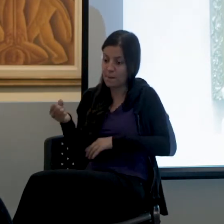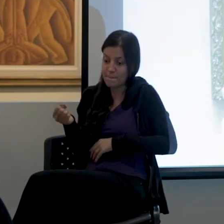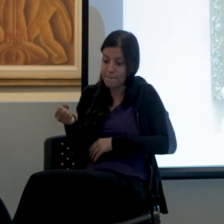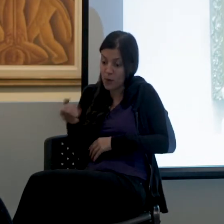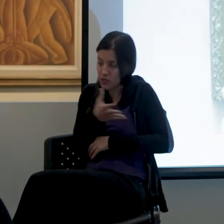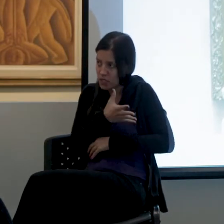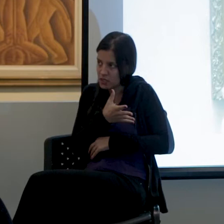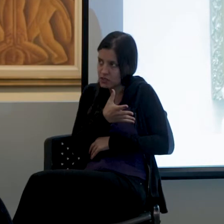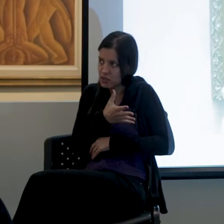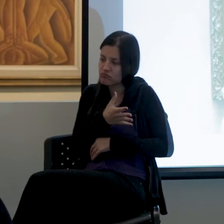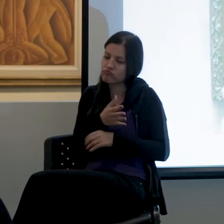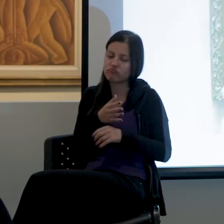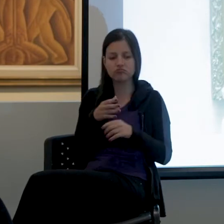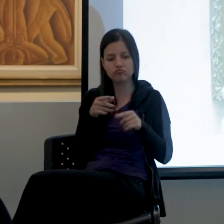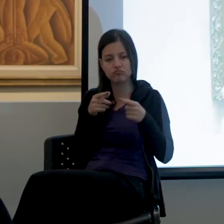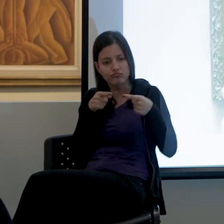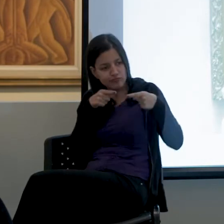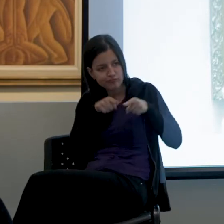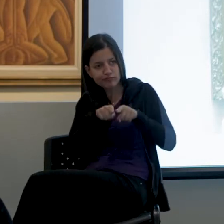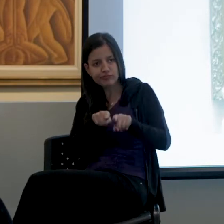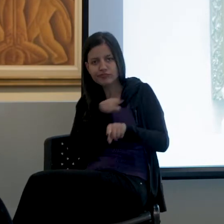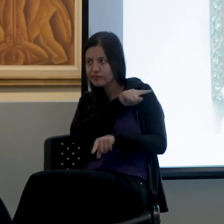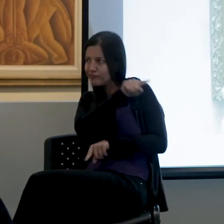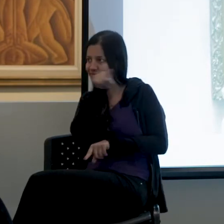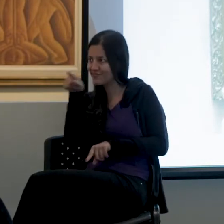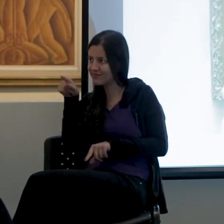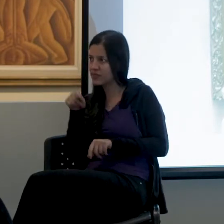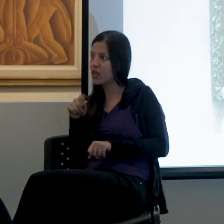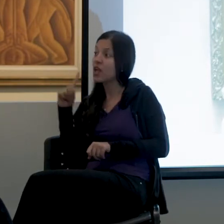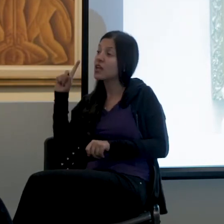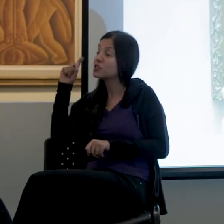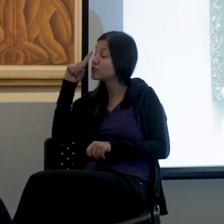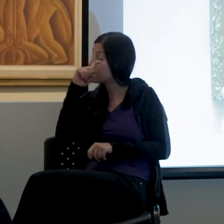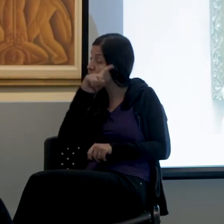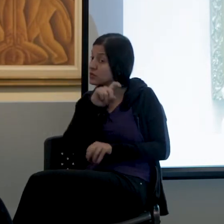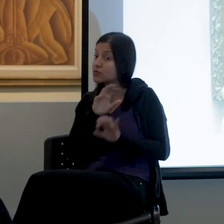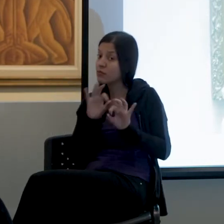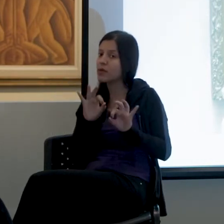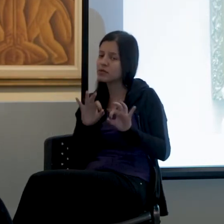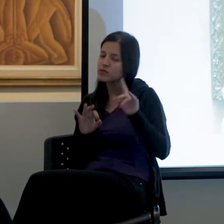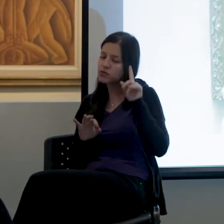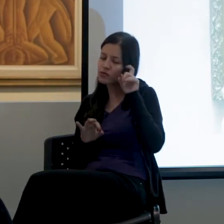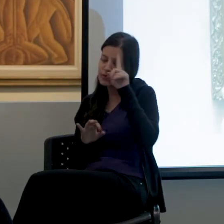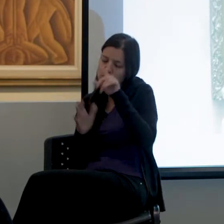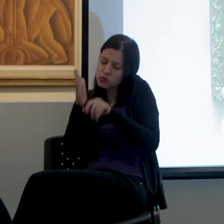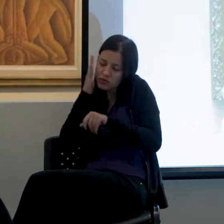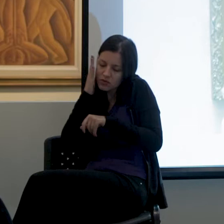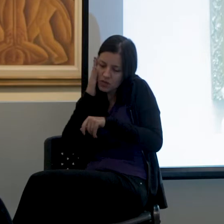origem. É difícil, muito difícil, eu sei.